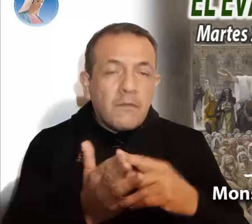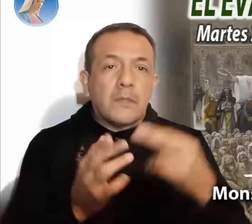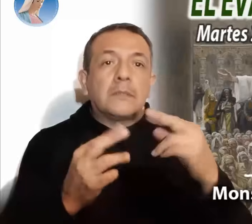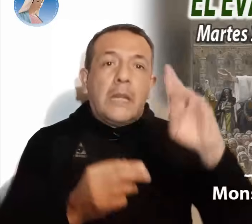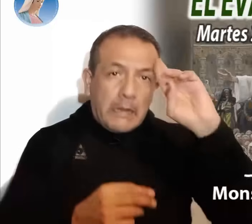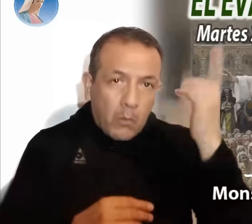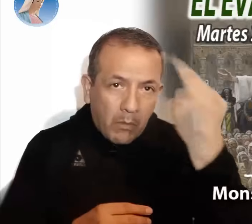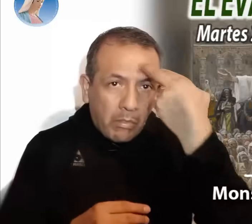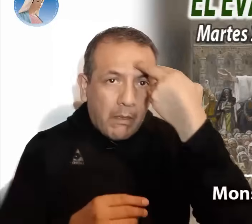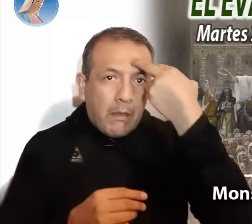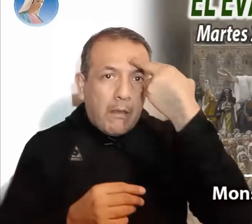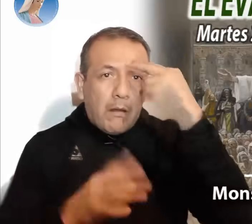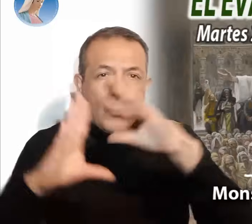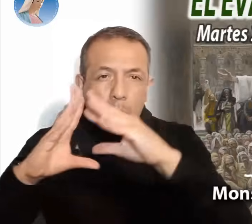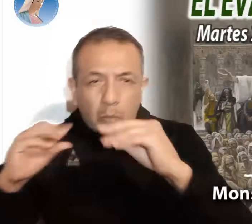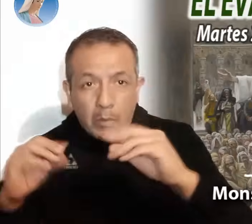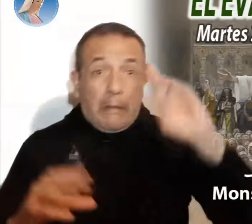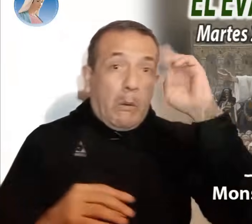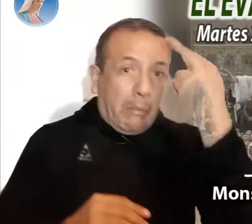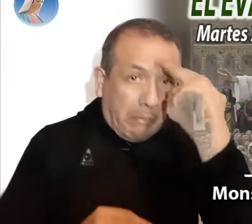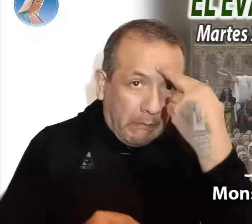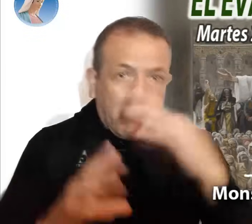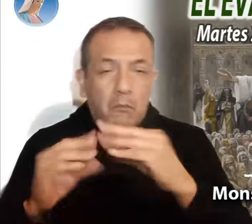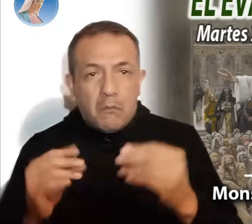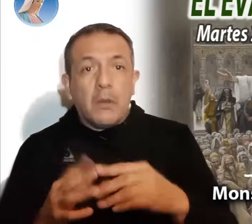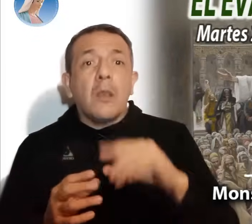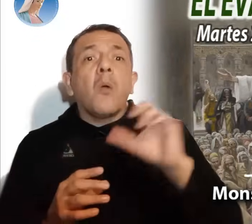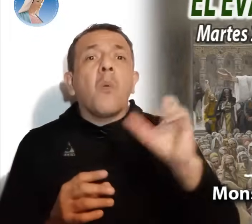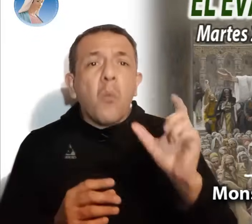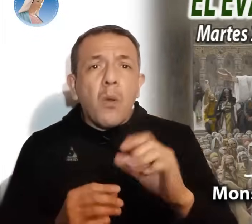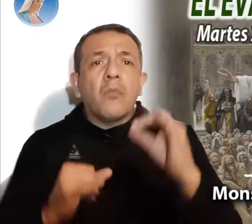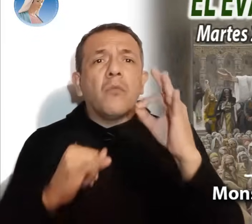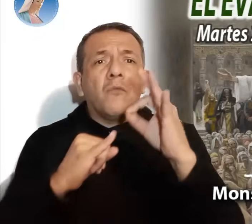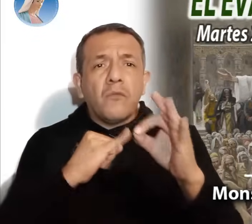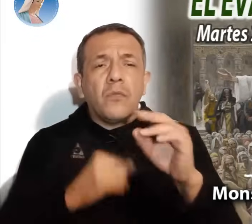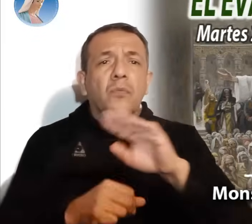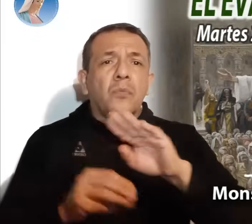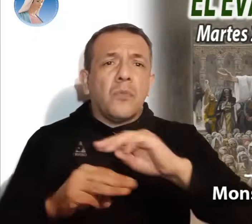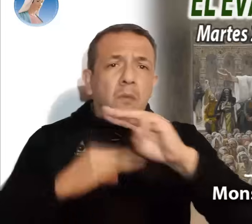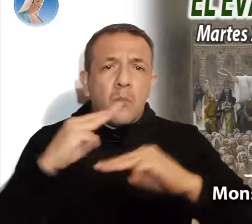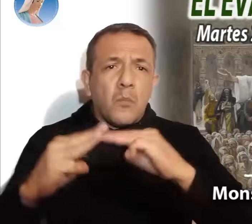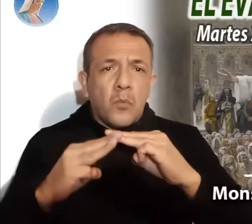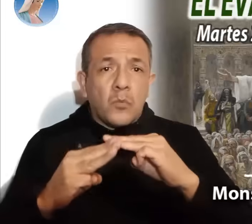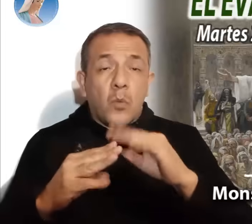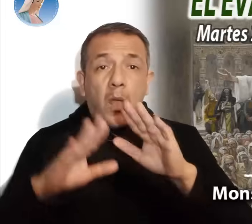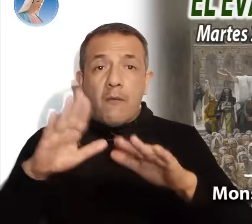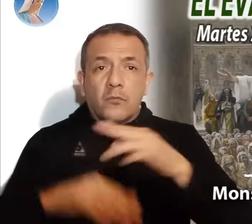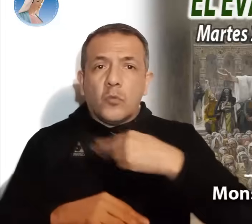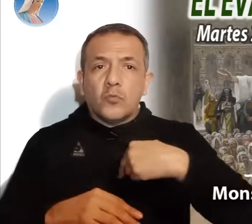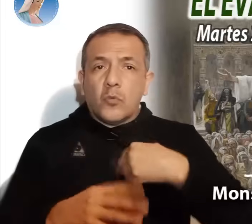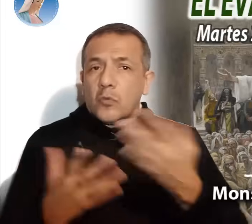insistencia. ¿Cuándo será el fin del mundo? Hacemos obras grandiosas y después nos